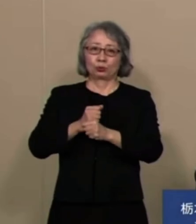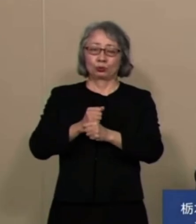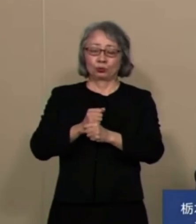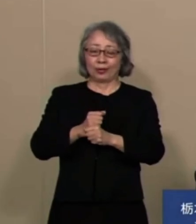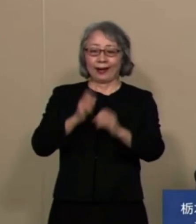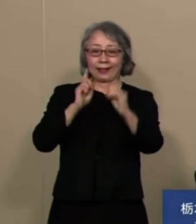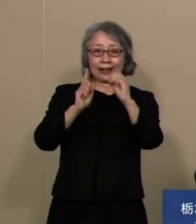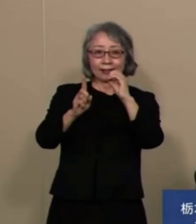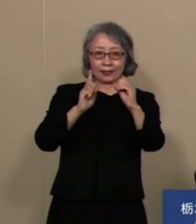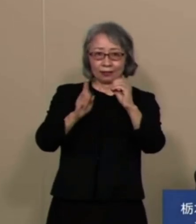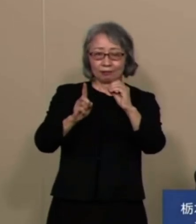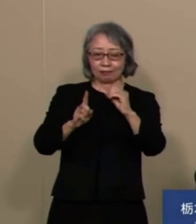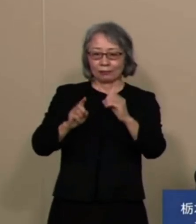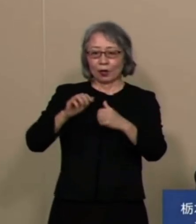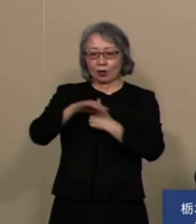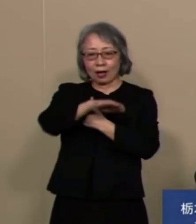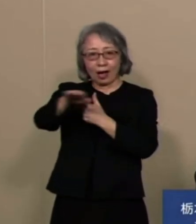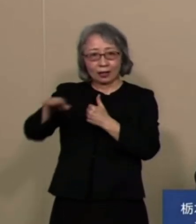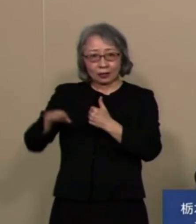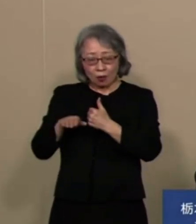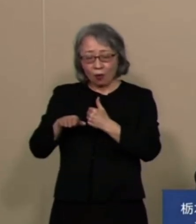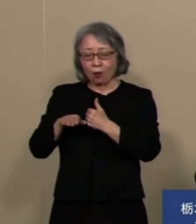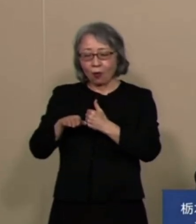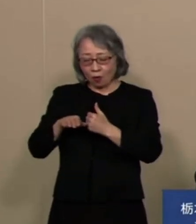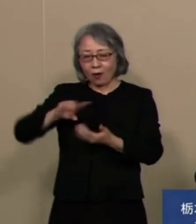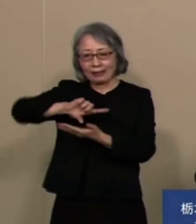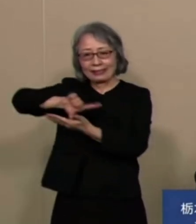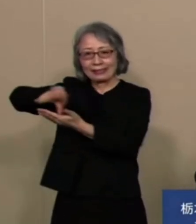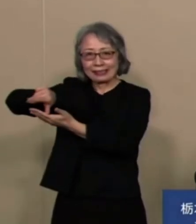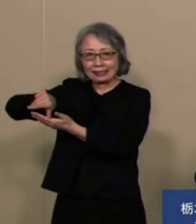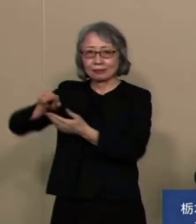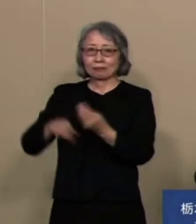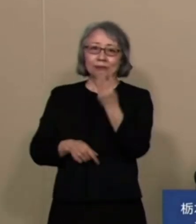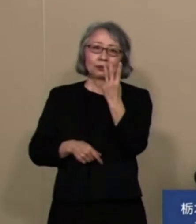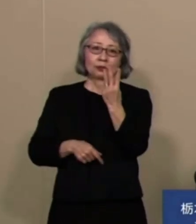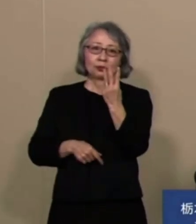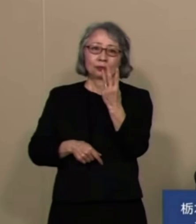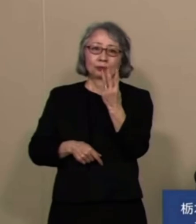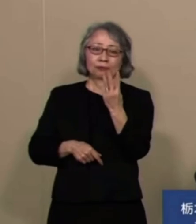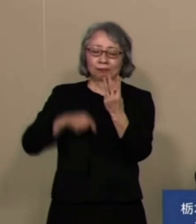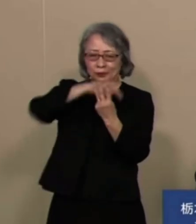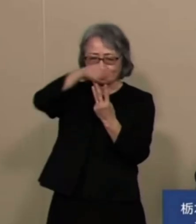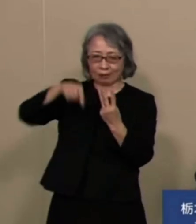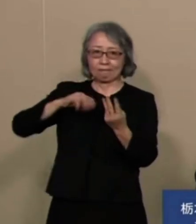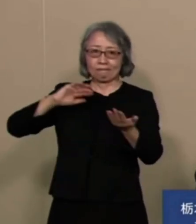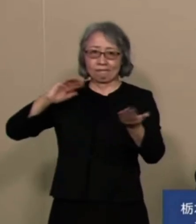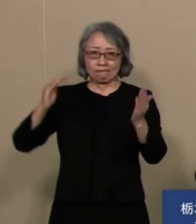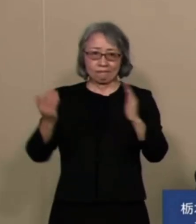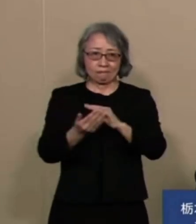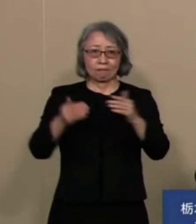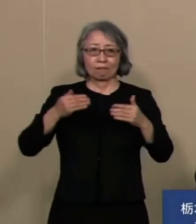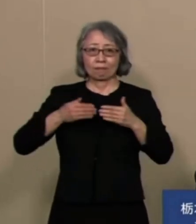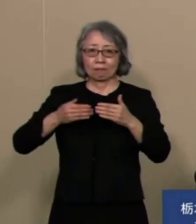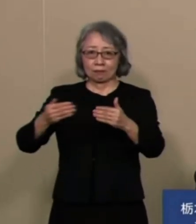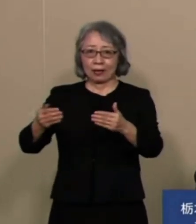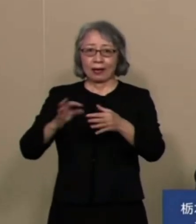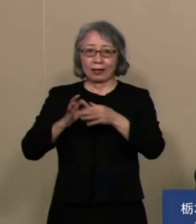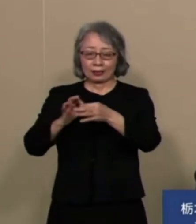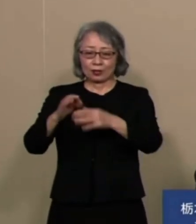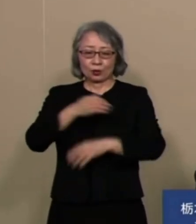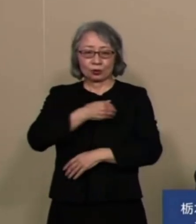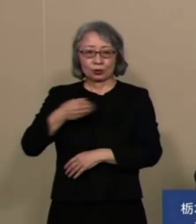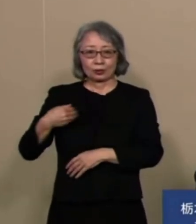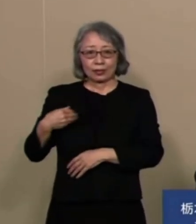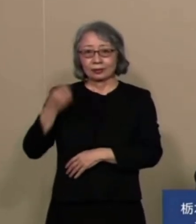ですデジタルグリーン環境ローカル地域この3つの分野で変革を押し進め